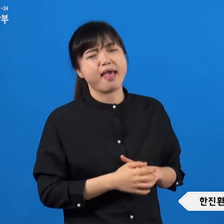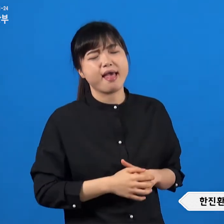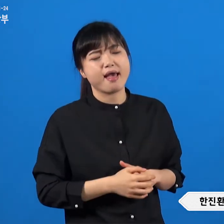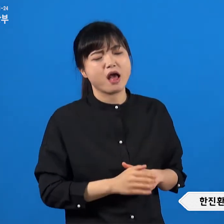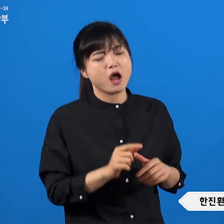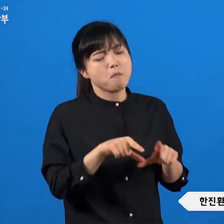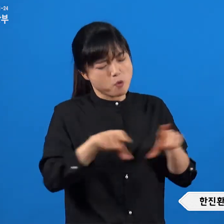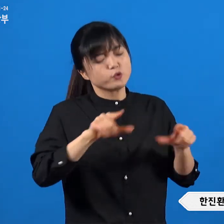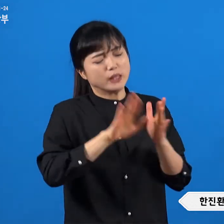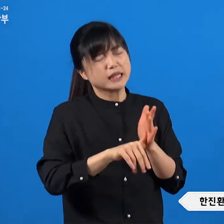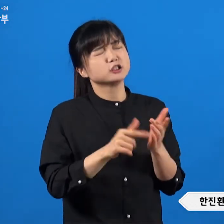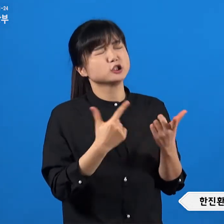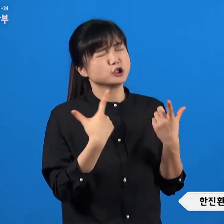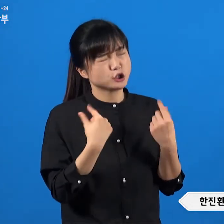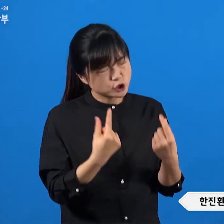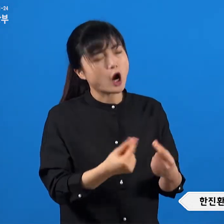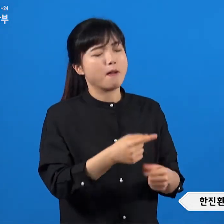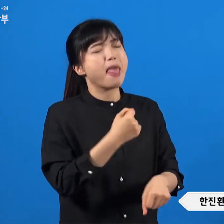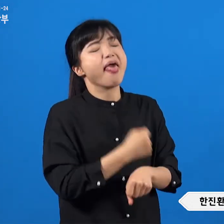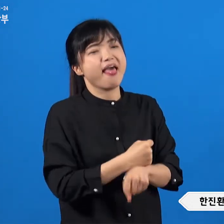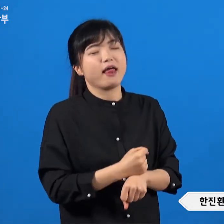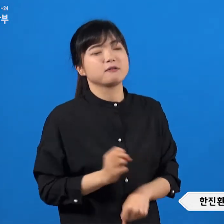그냥 평소대로 하면 돼 했습니다.